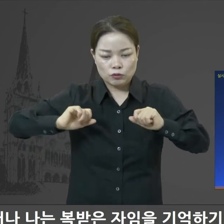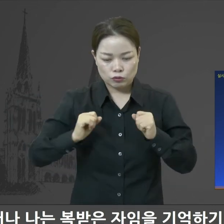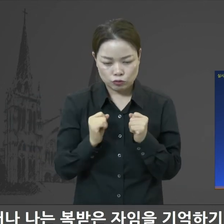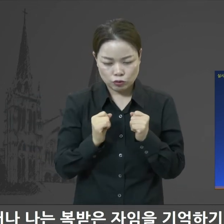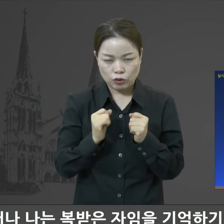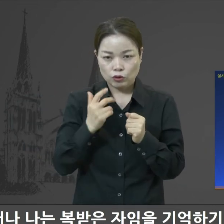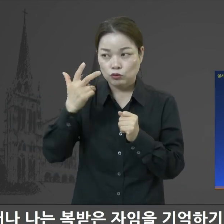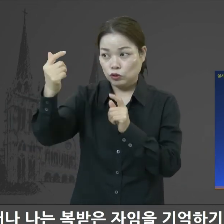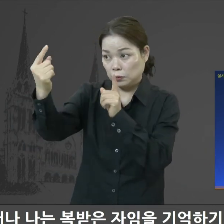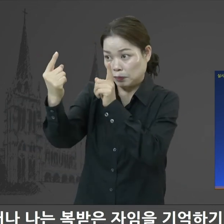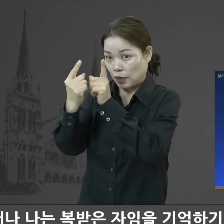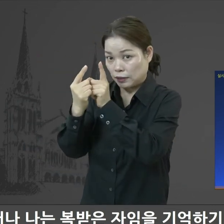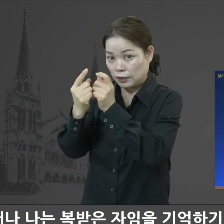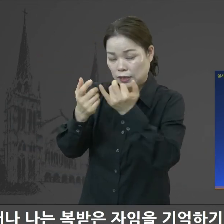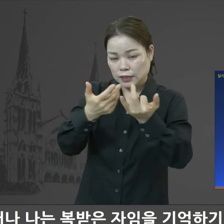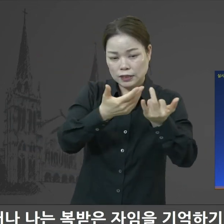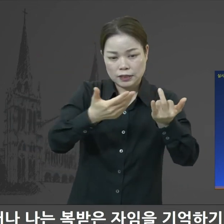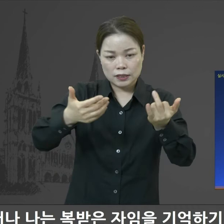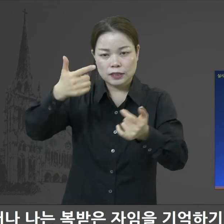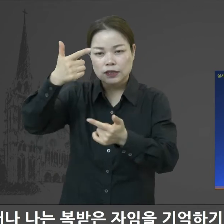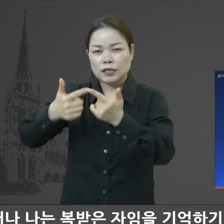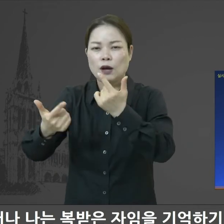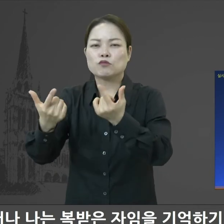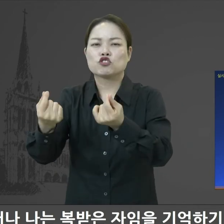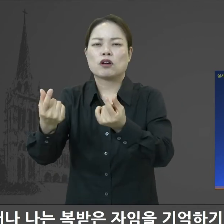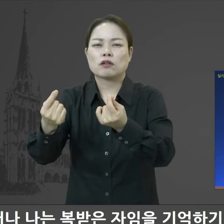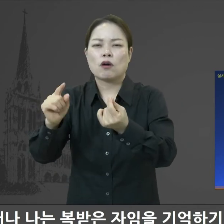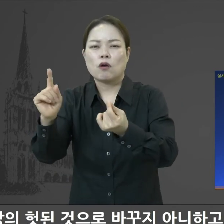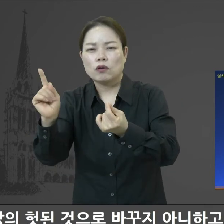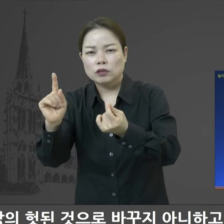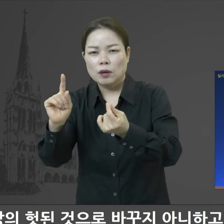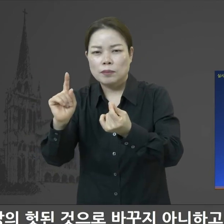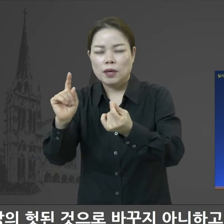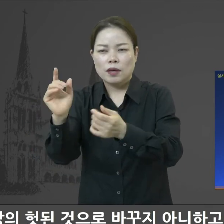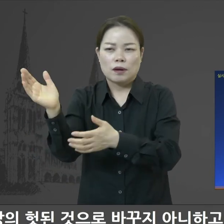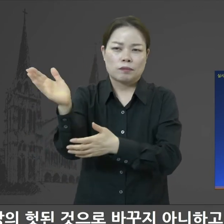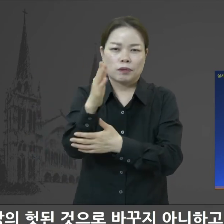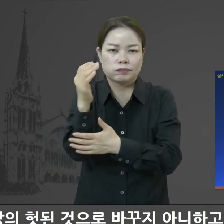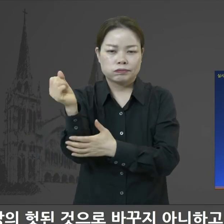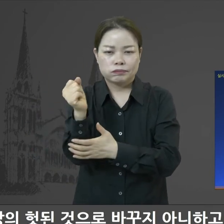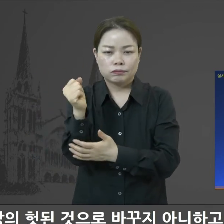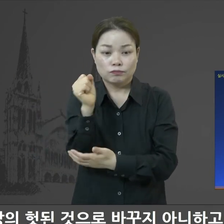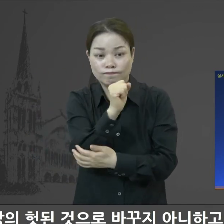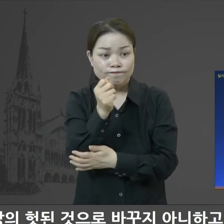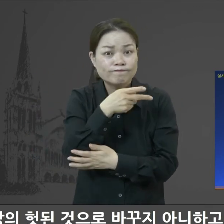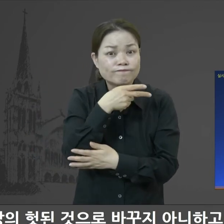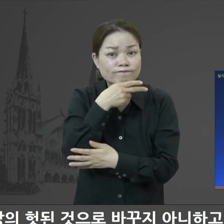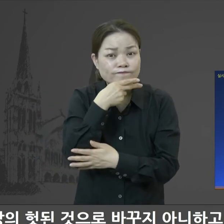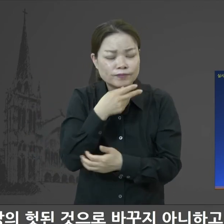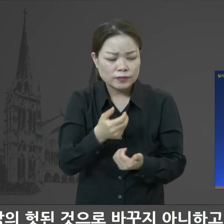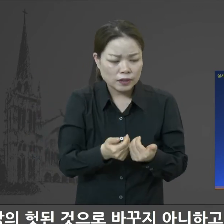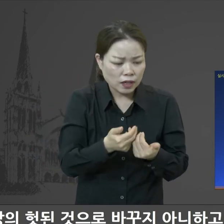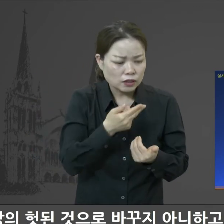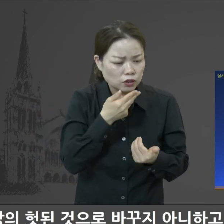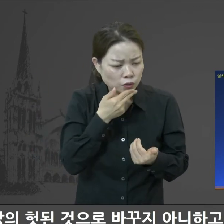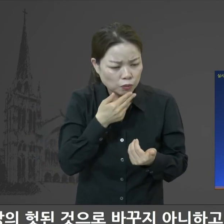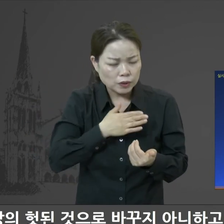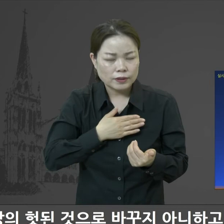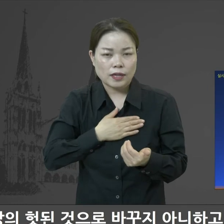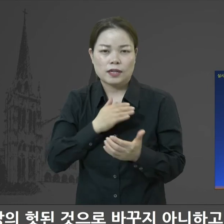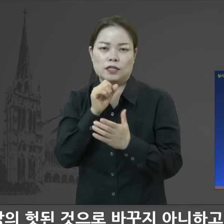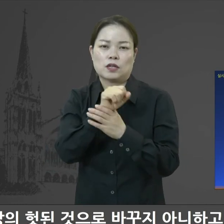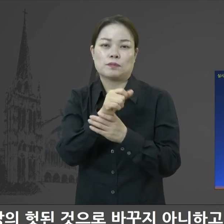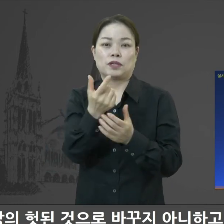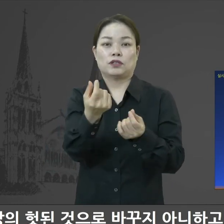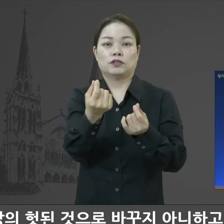주님 만나며 마치 시냇가에 심긴 나무가 어떤 바람에도 흔들리지 않고 때를 따라 열매를 맺듯이 나의 인생도 그렇게